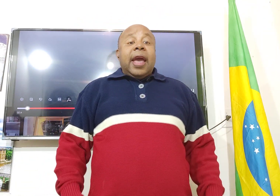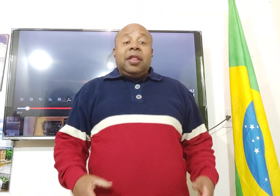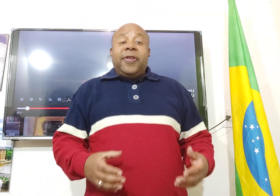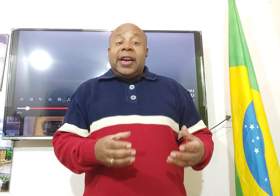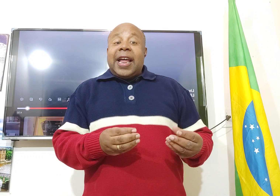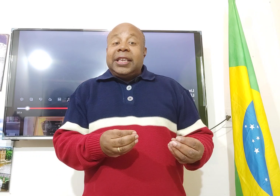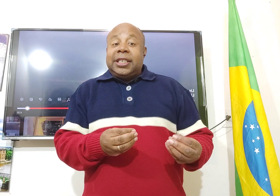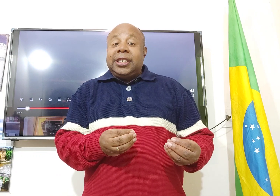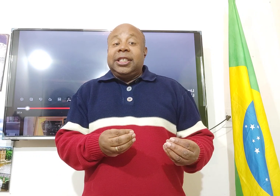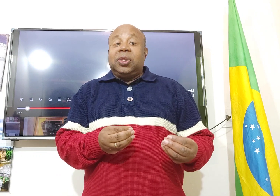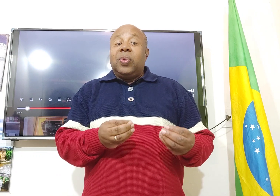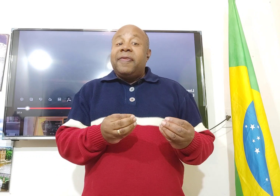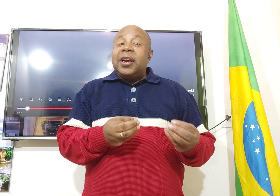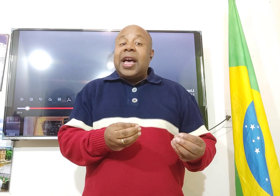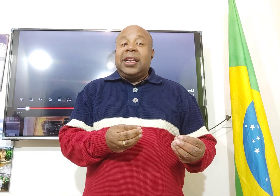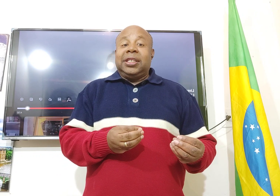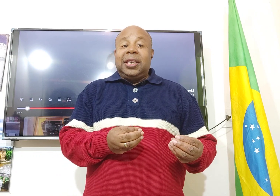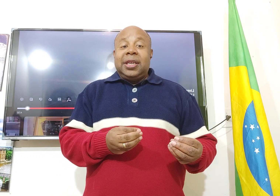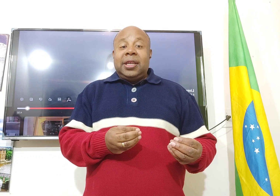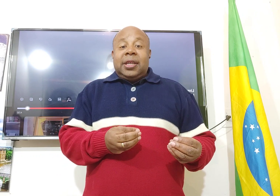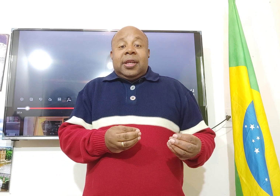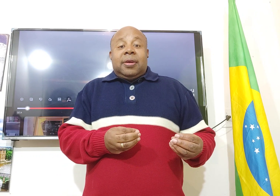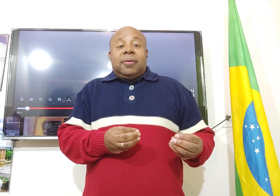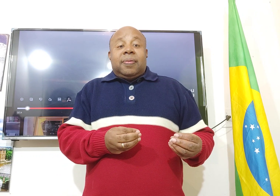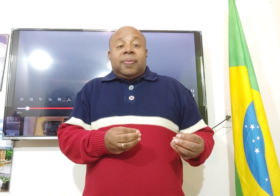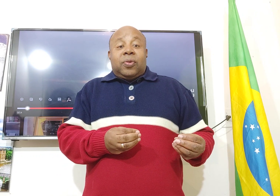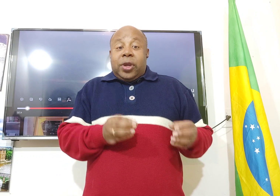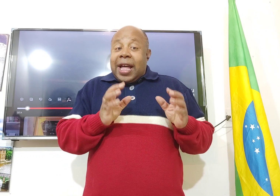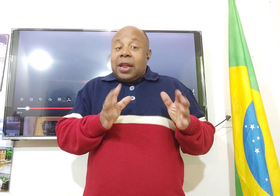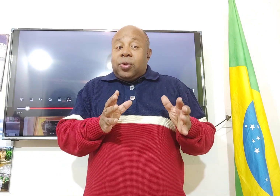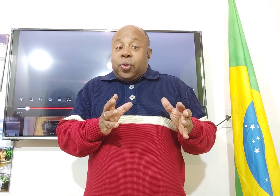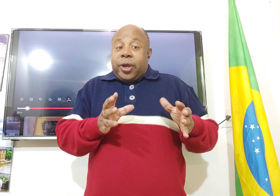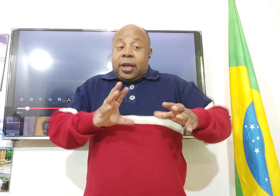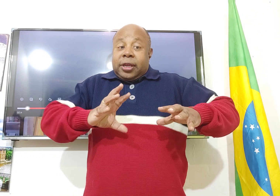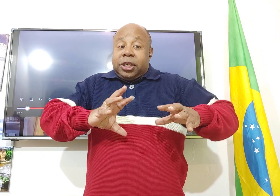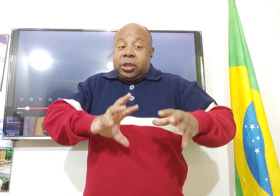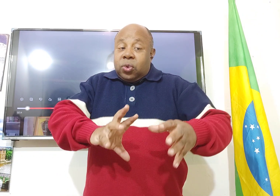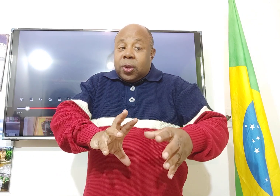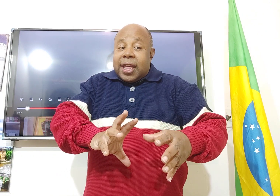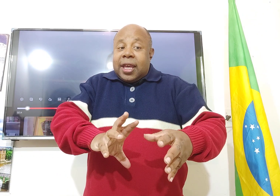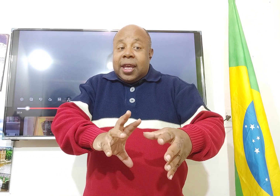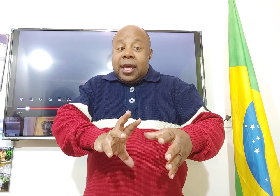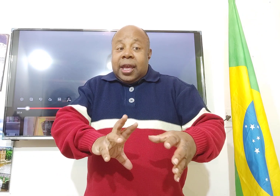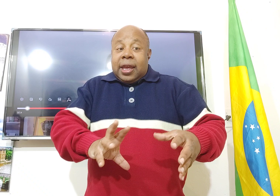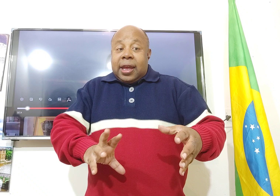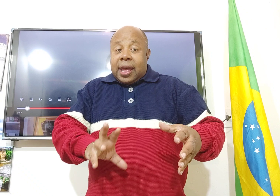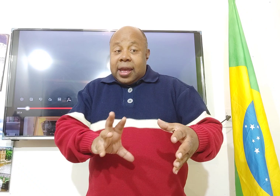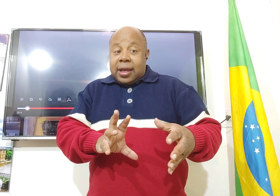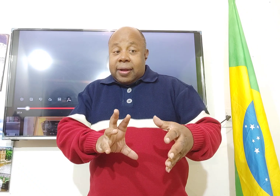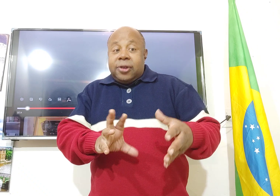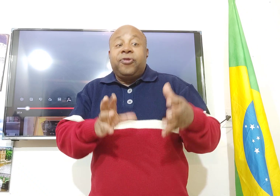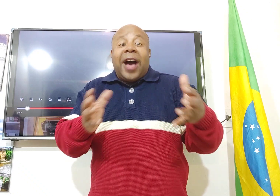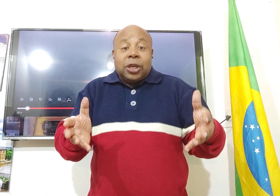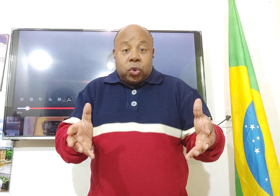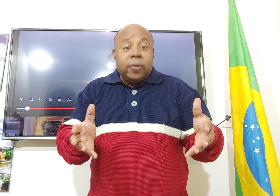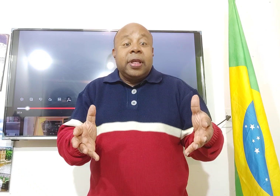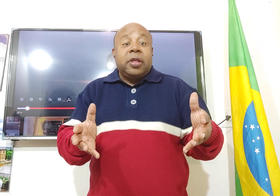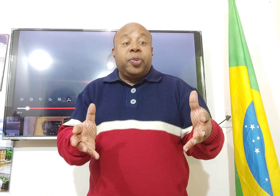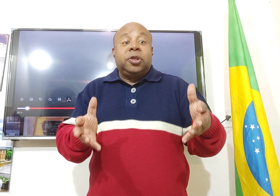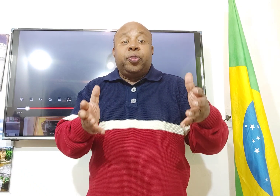Esse verdade aqui, gente, não é verdade. Cuidado, porque a gente não consegue. De fato, vamos dizer assim,